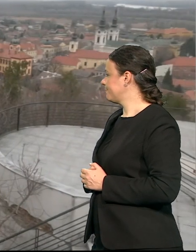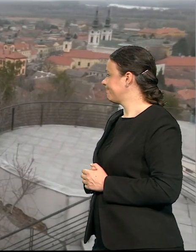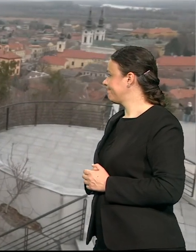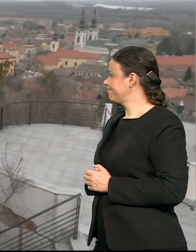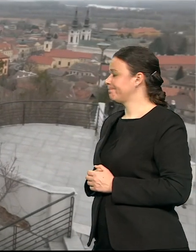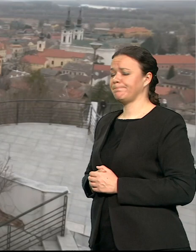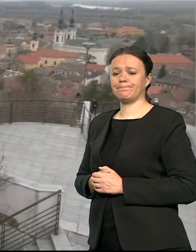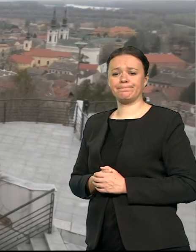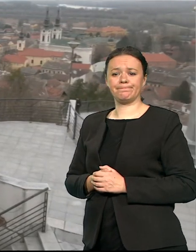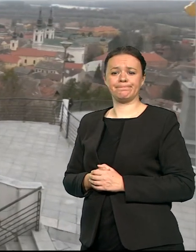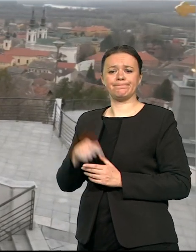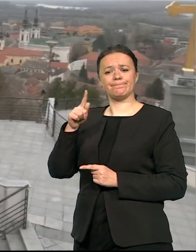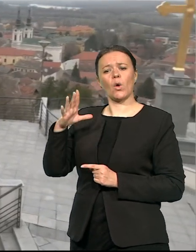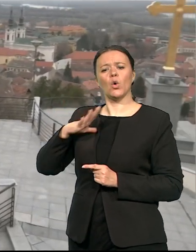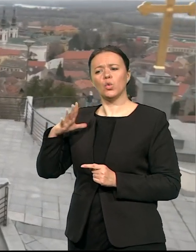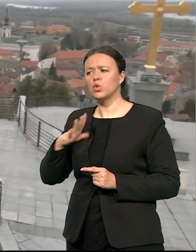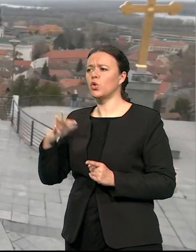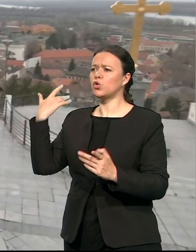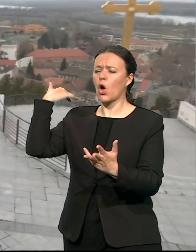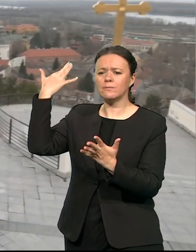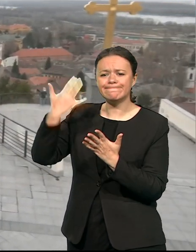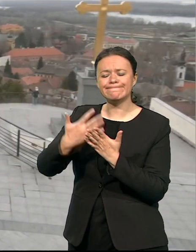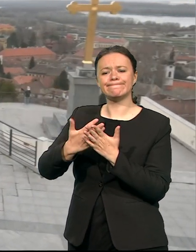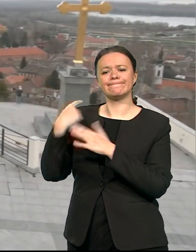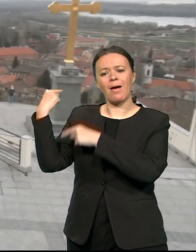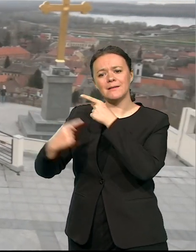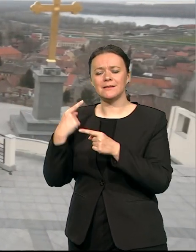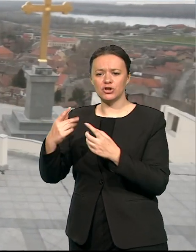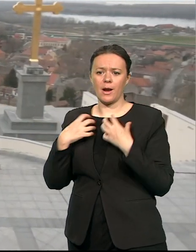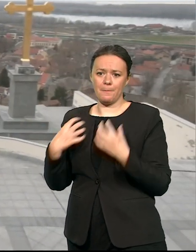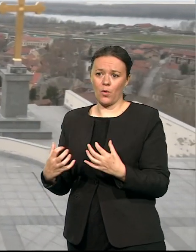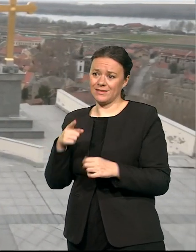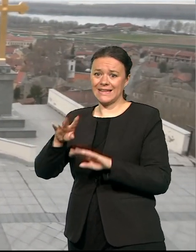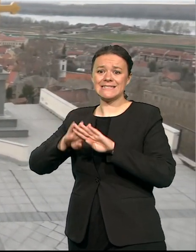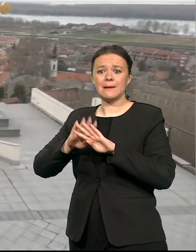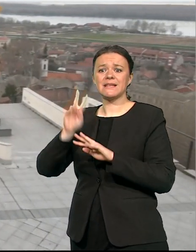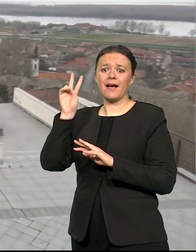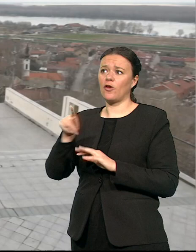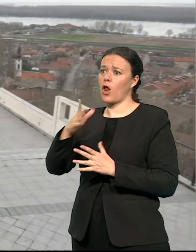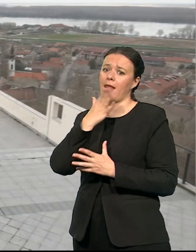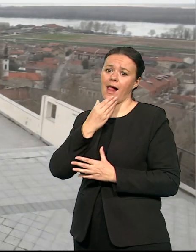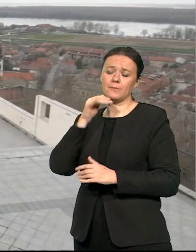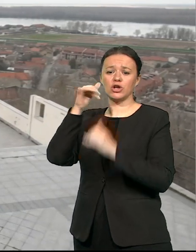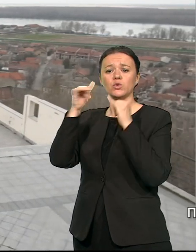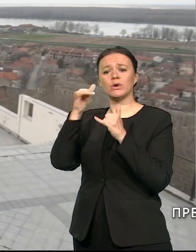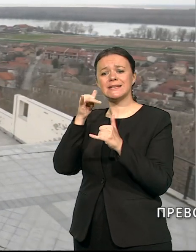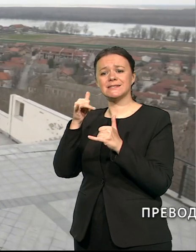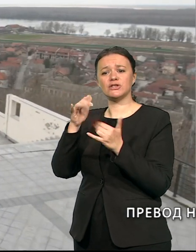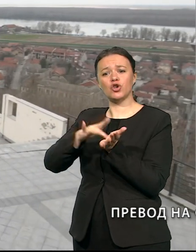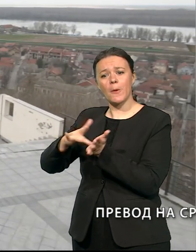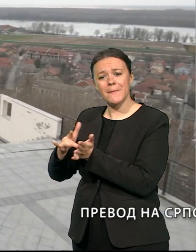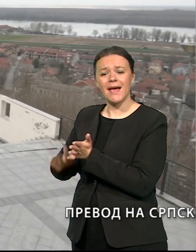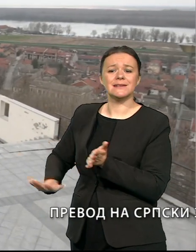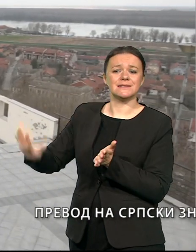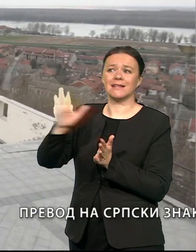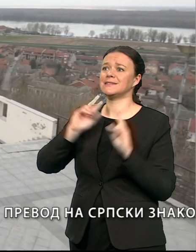Zbog bogatog kulturno-istorijskog nasleđa, Sremski Karlovci su i jedno od najlepših turističkih mesta koje obilaze posetioci